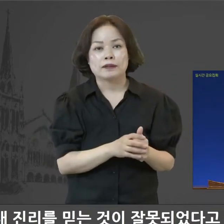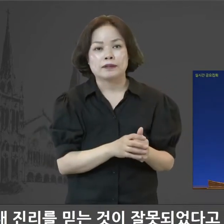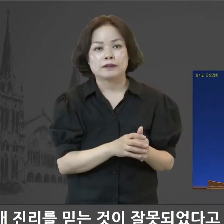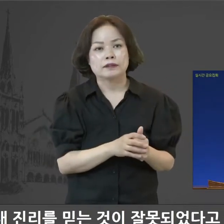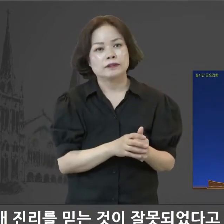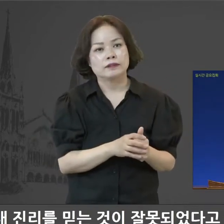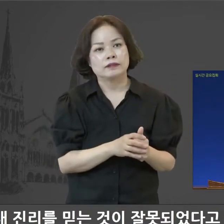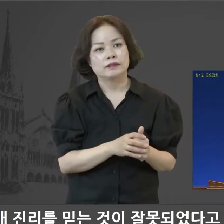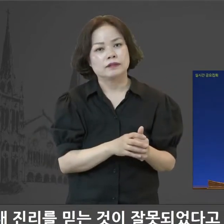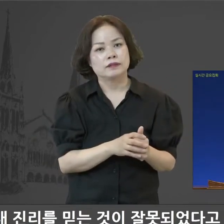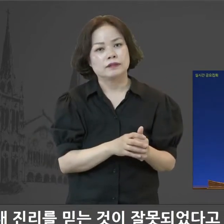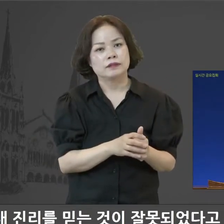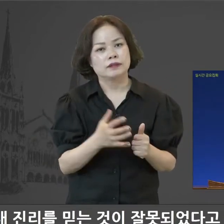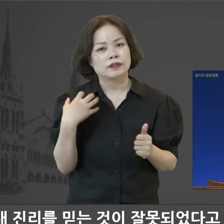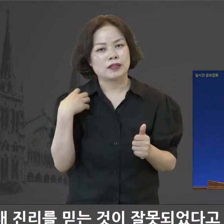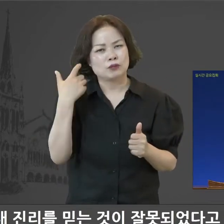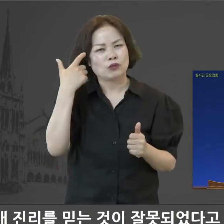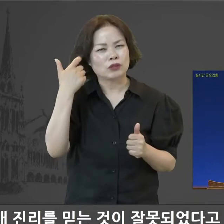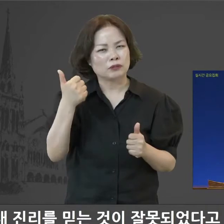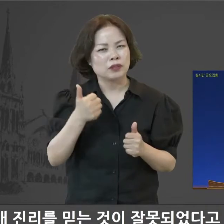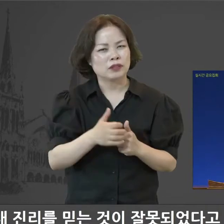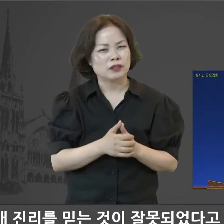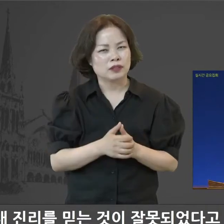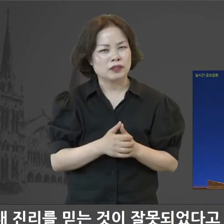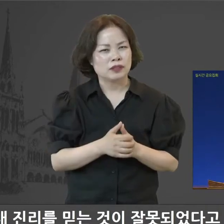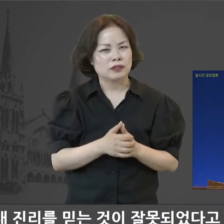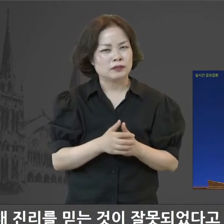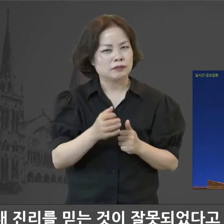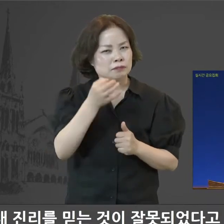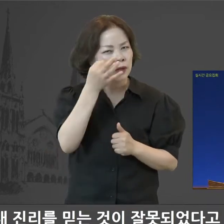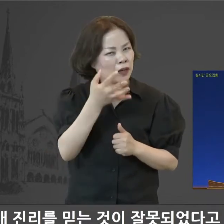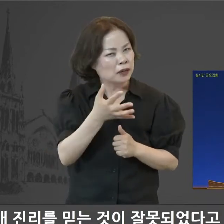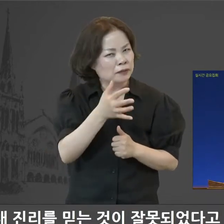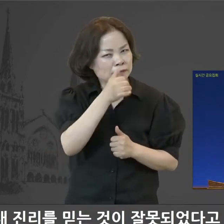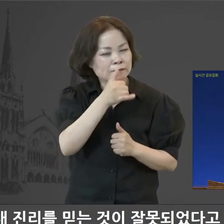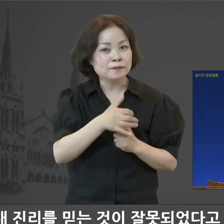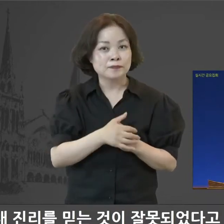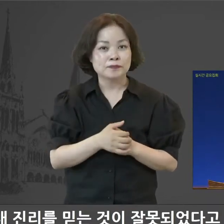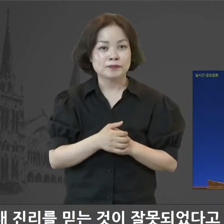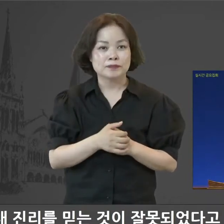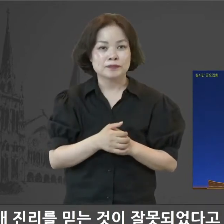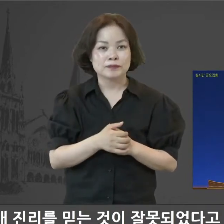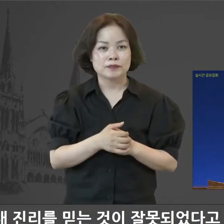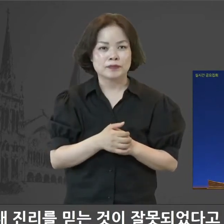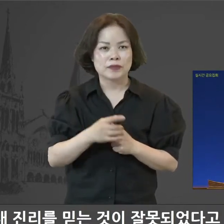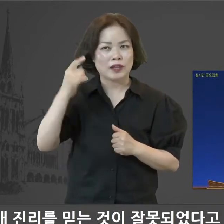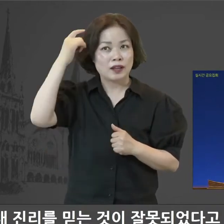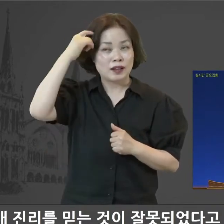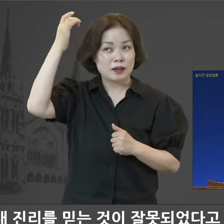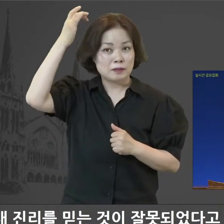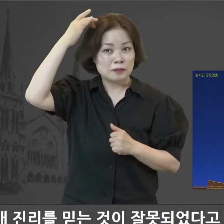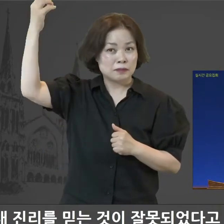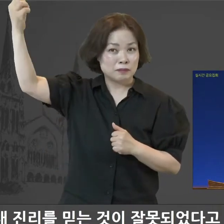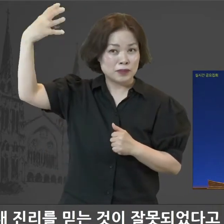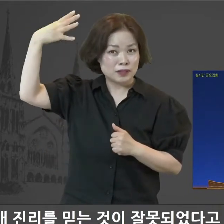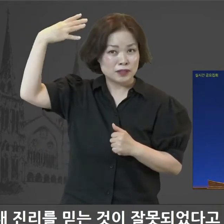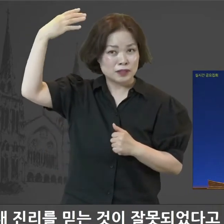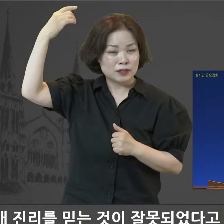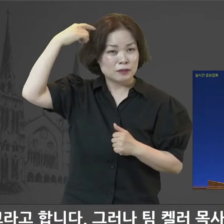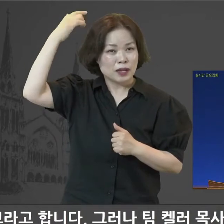이렇게 얘기하면 우리 담임 목사님께 그 신뢰가 되는데, 주로 빛을 발하는 헤어스타일이